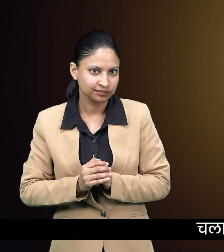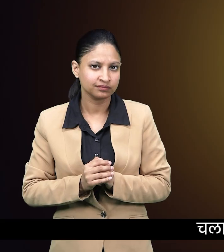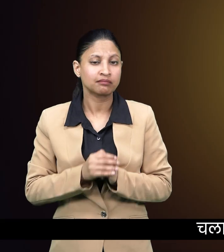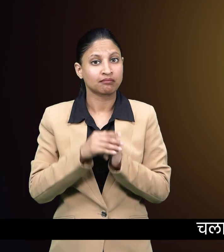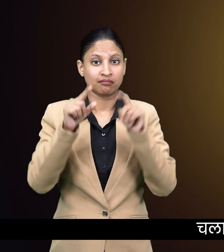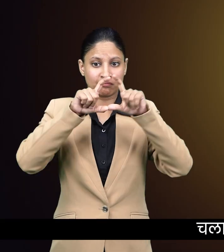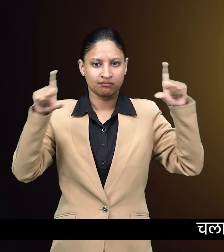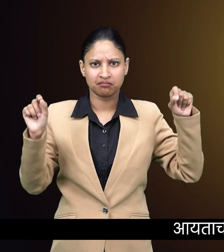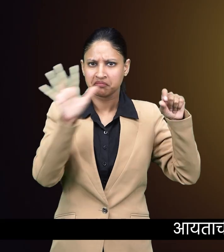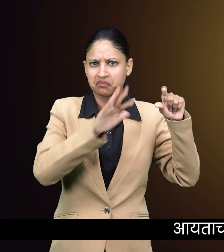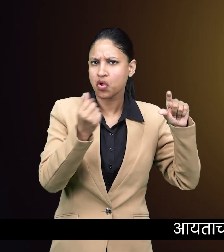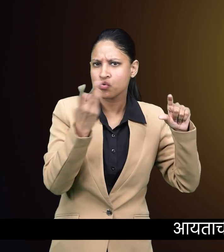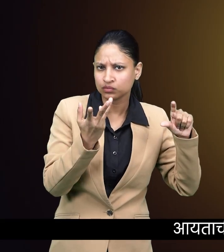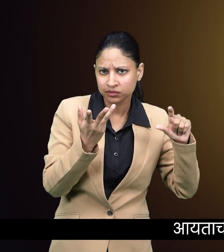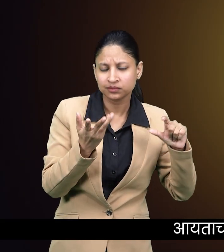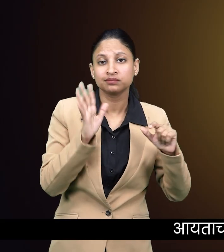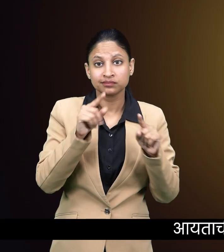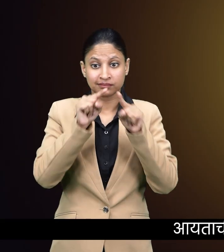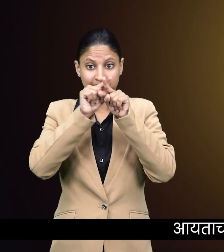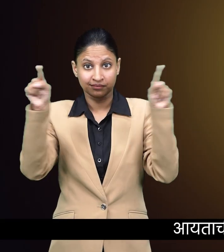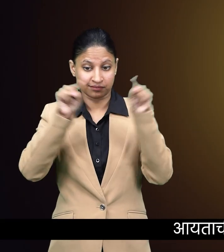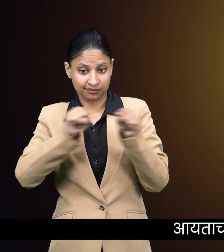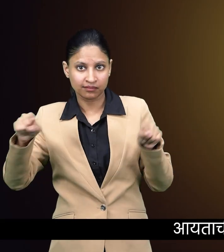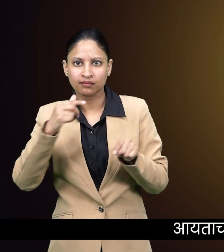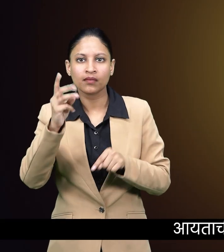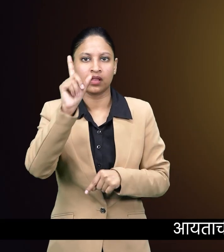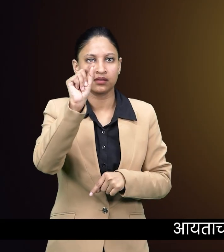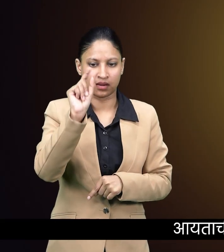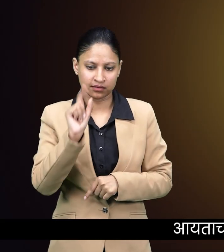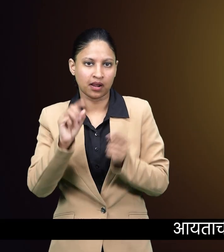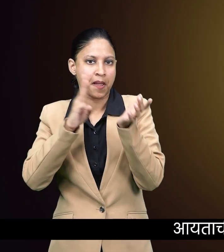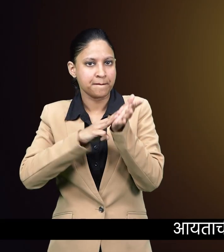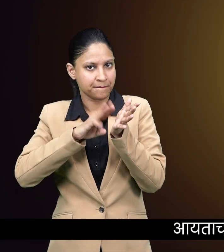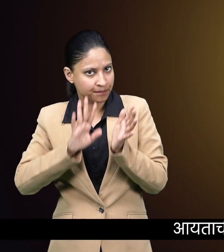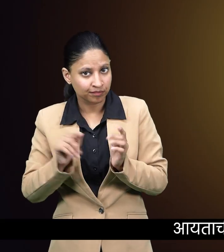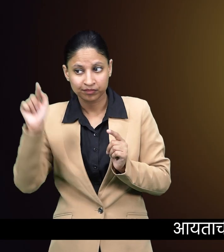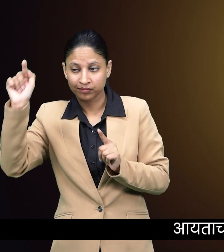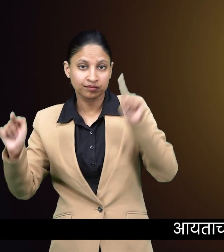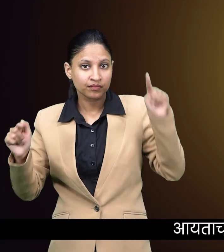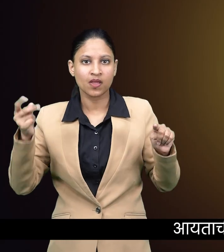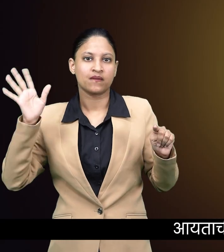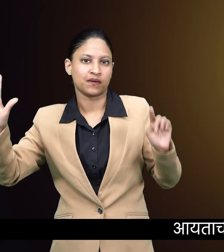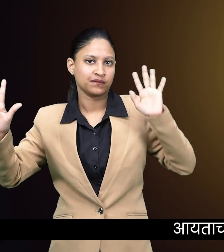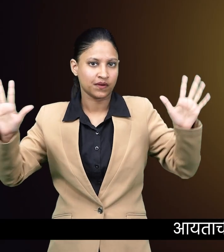पाहूया. आयताची लांबी बरोबर 10 मीटर, रुंदी बरोबर 5 मीटर.